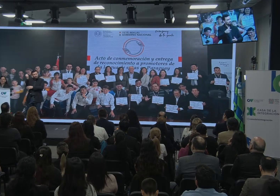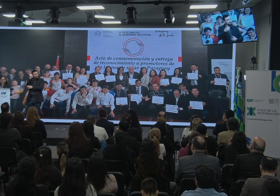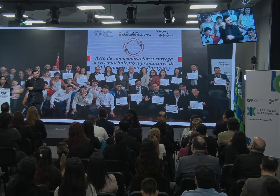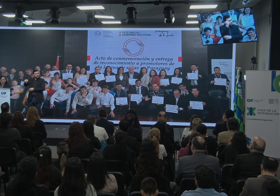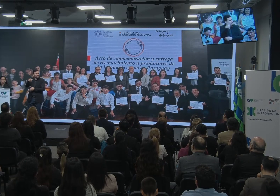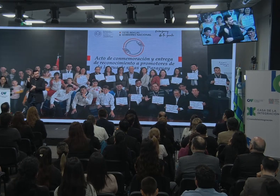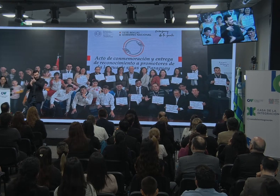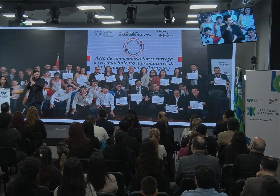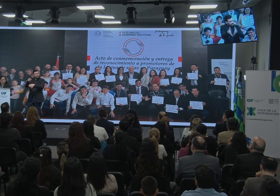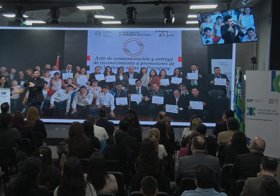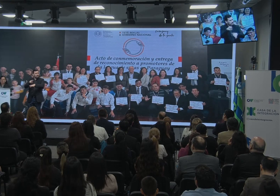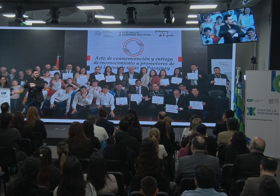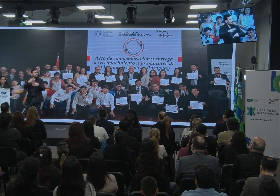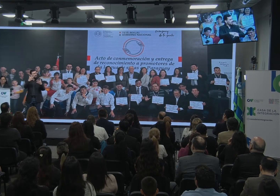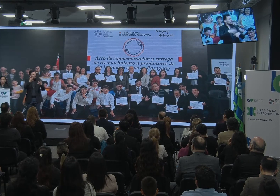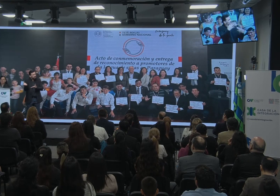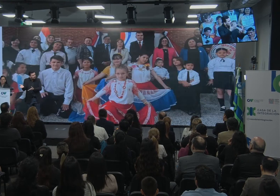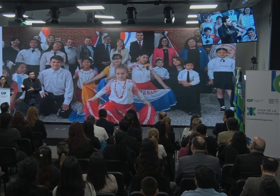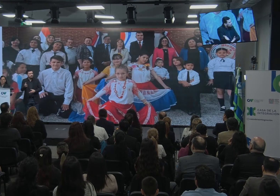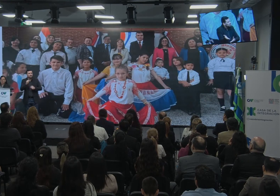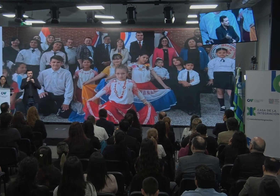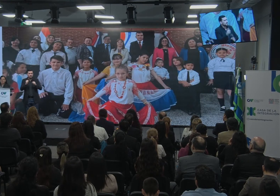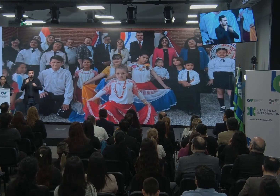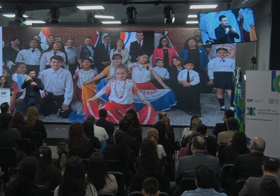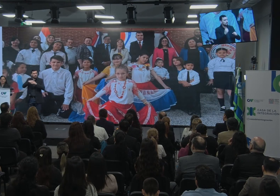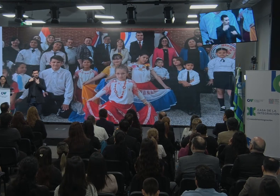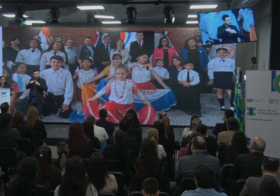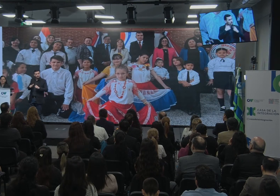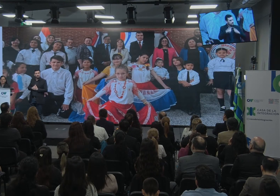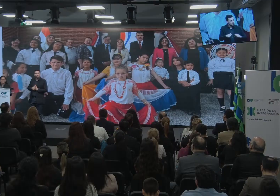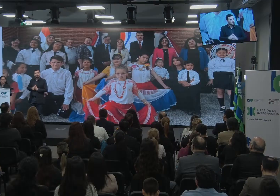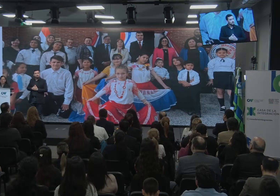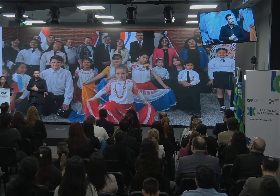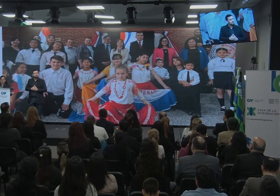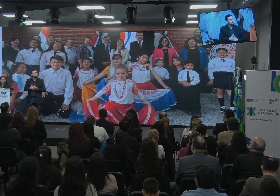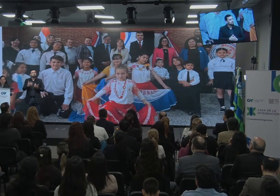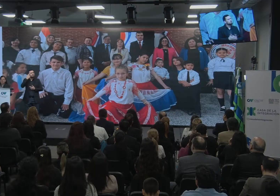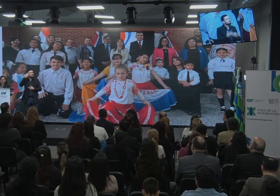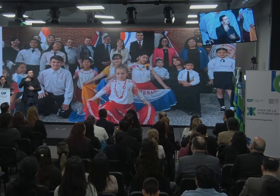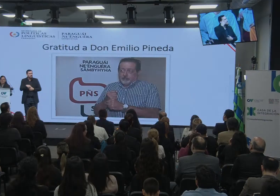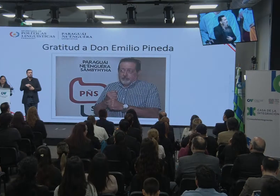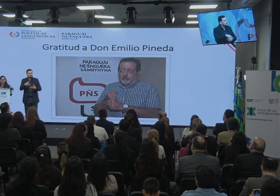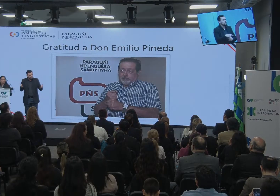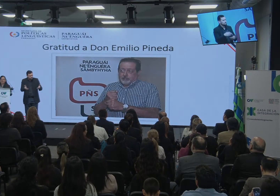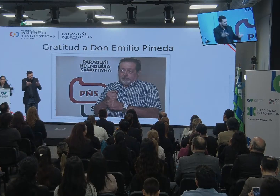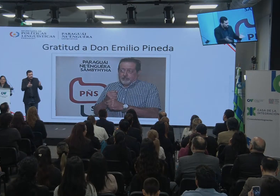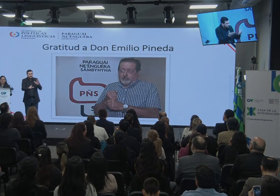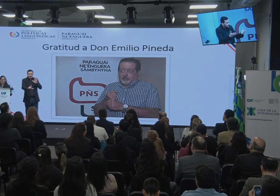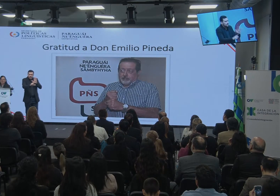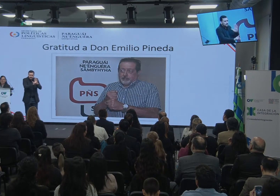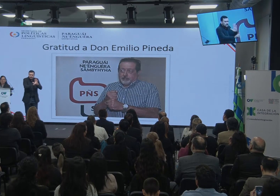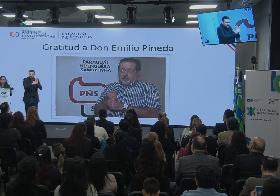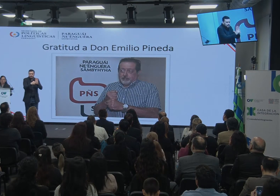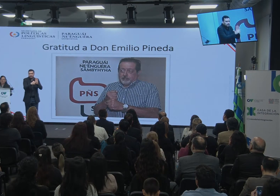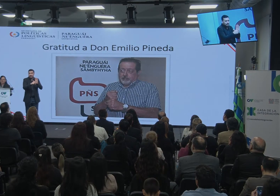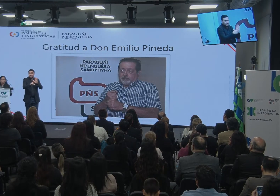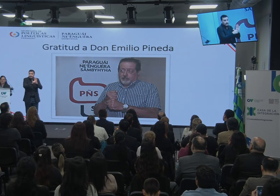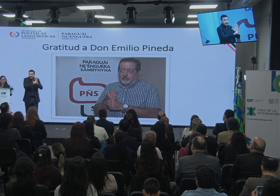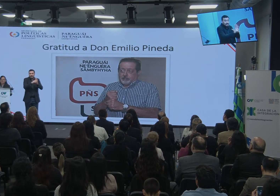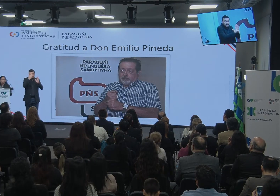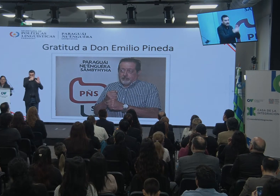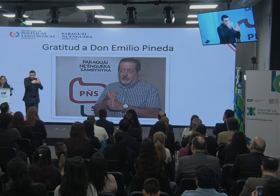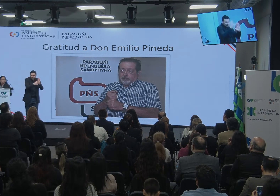a la lengua de señas paraguaya, para que a través de ese marco legal se pueda capacitar a los